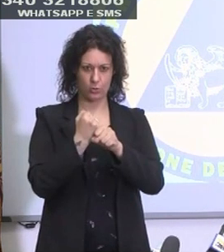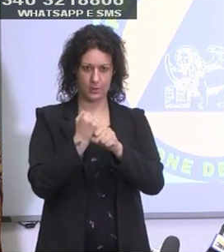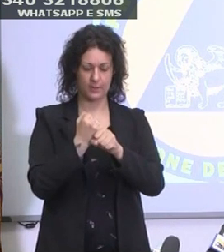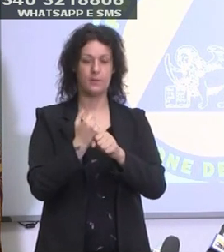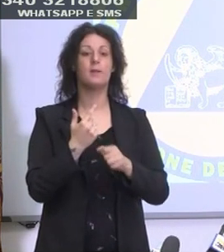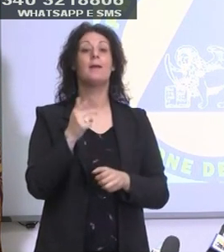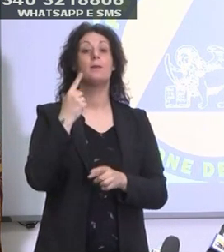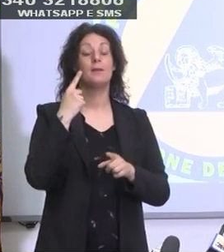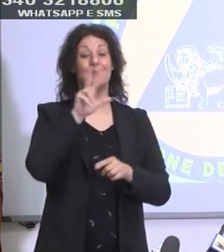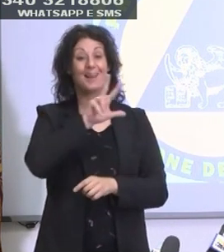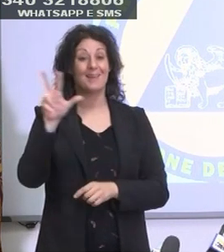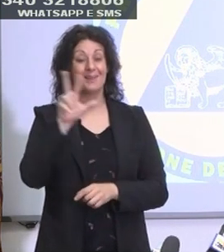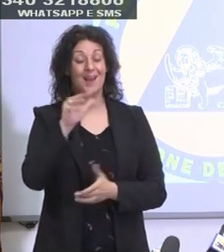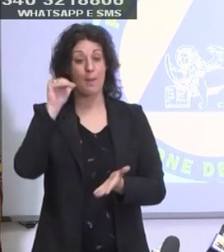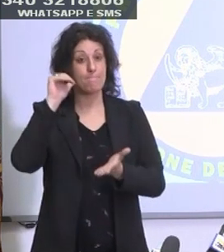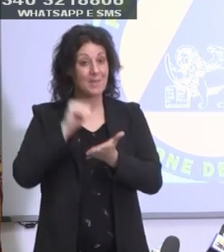33.700 domande.